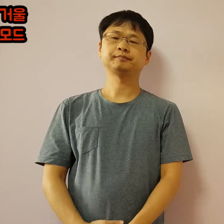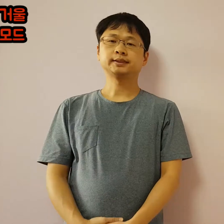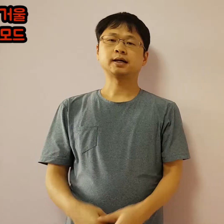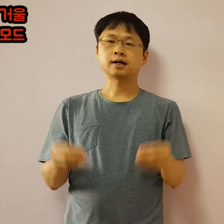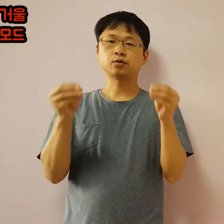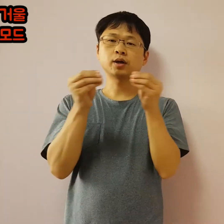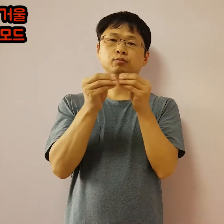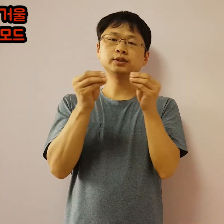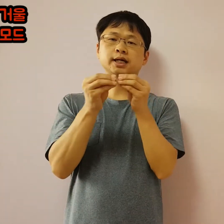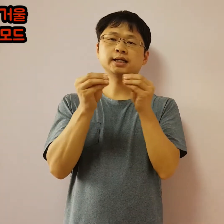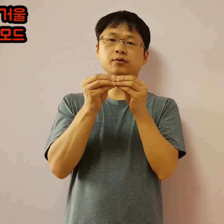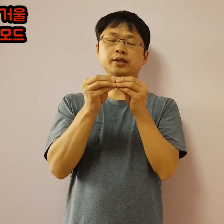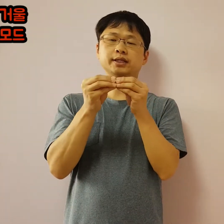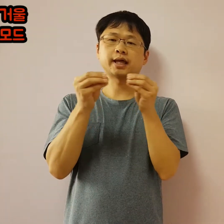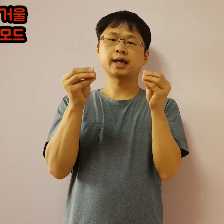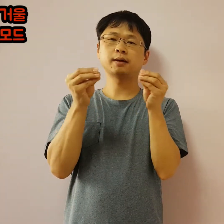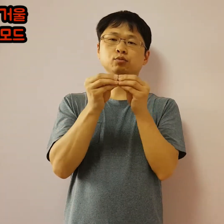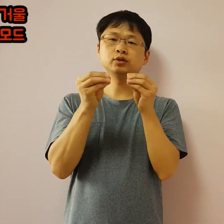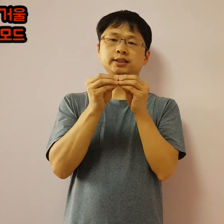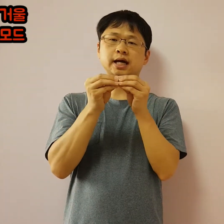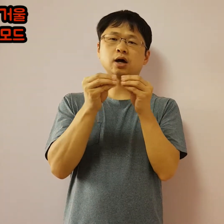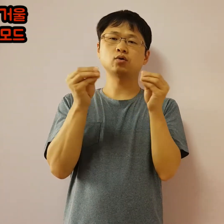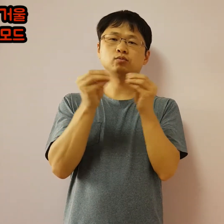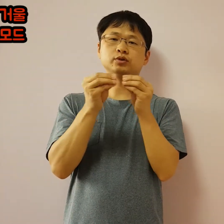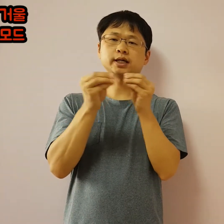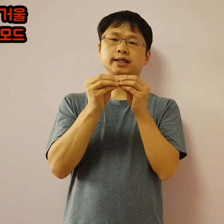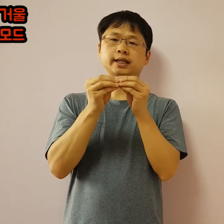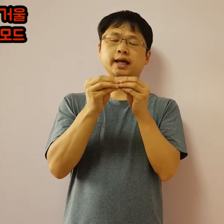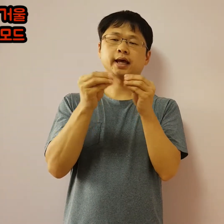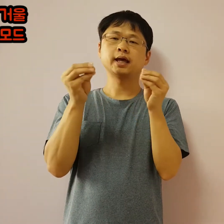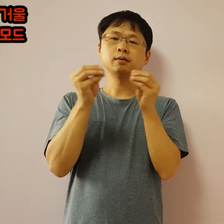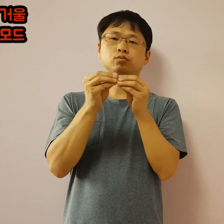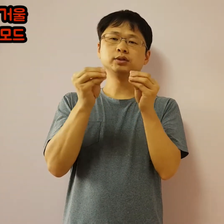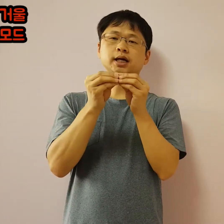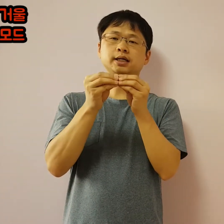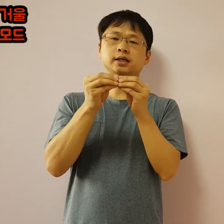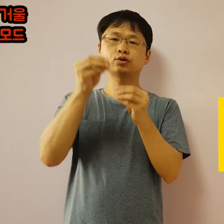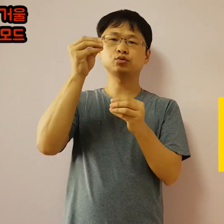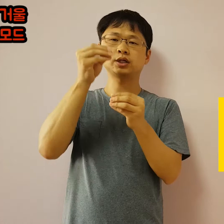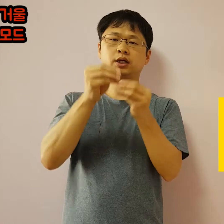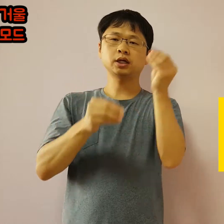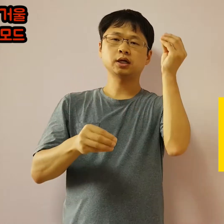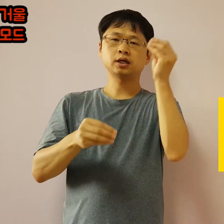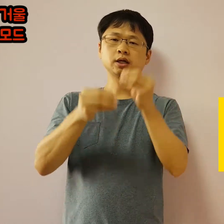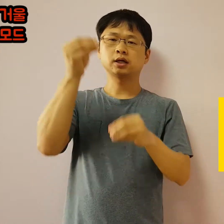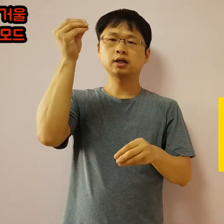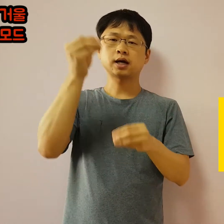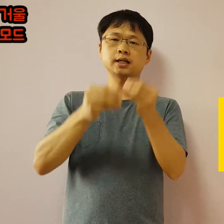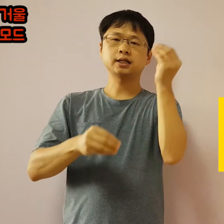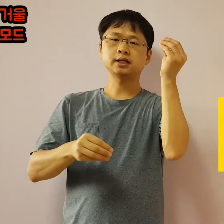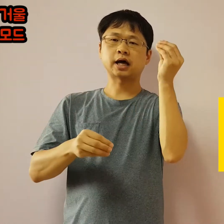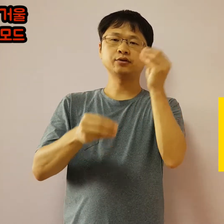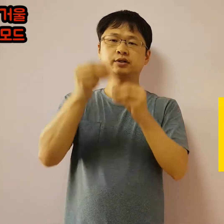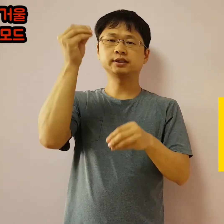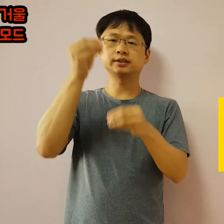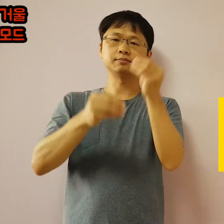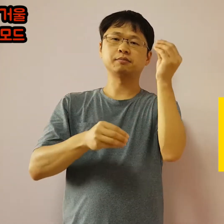자, 아까 이게 문장이라고 했는데 문자 혹은 문장인데, 문장이 이렇게 줄이 칸이 나뉘어진 것은